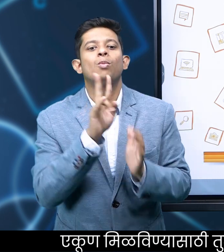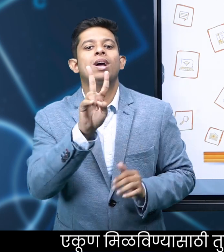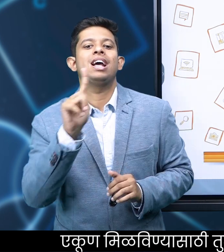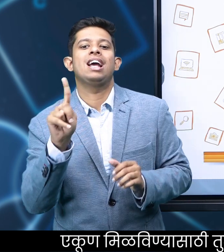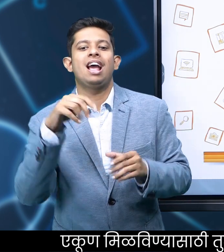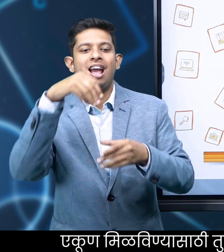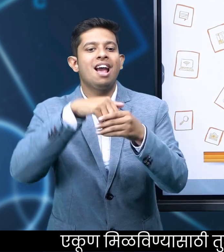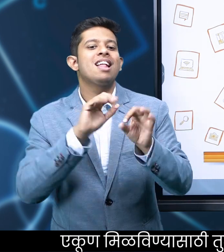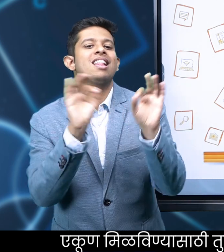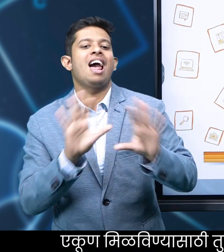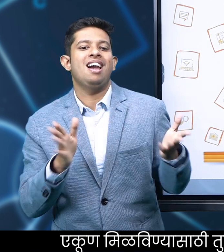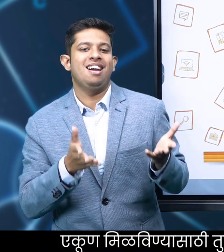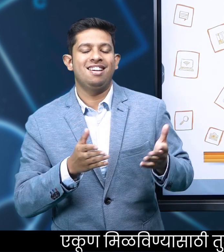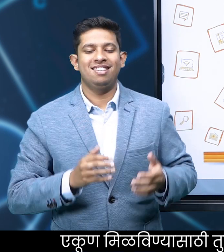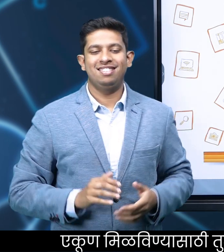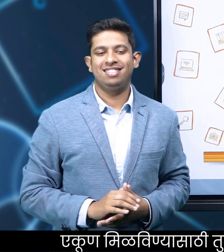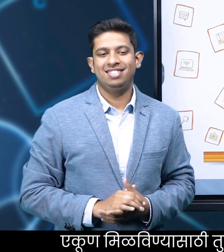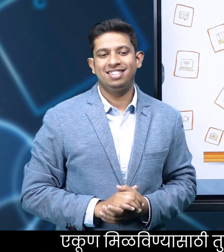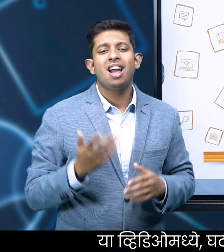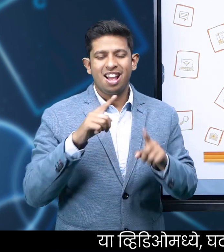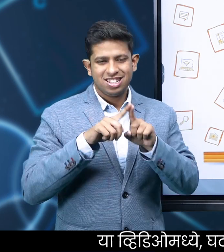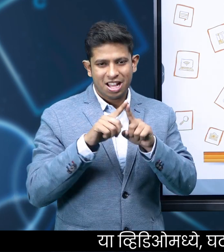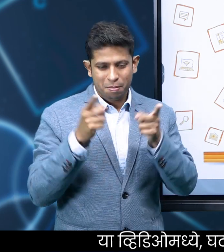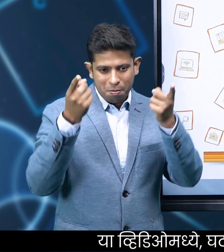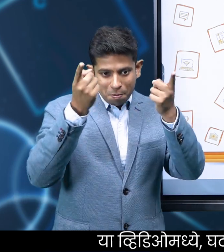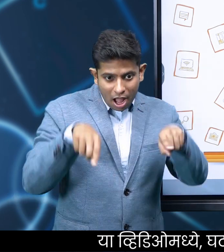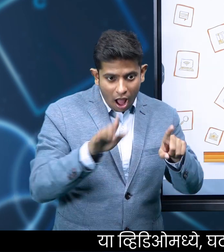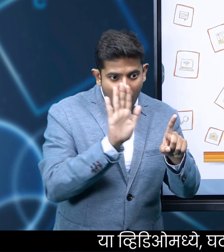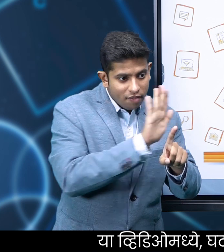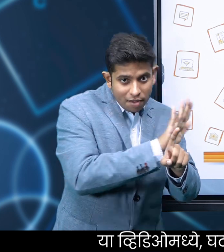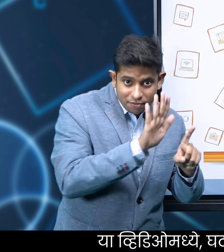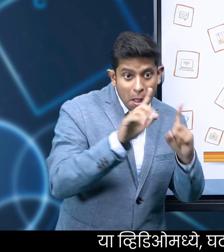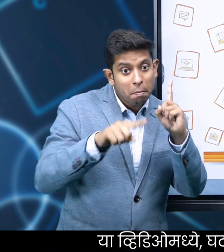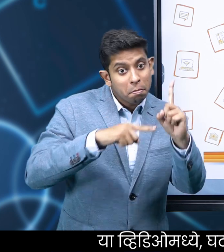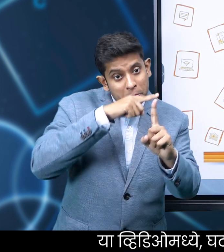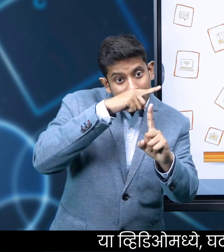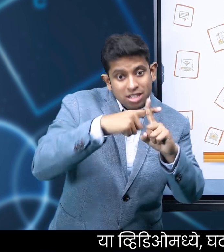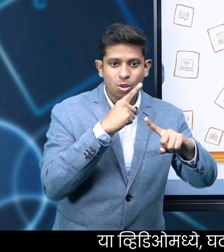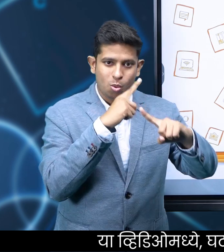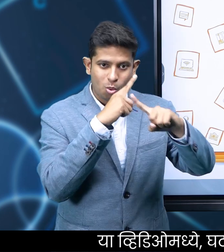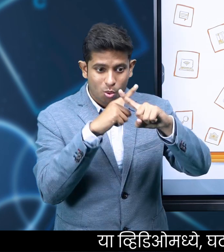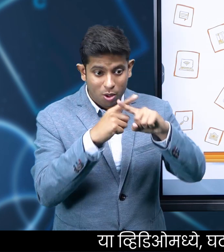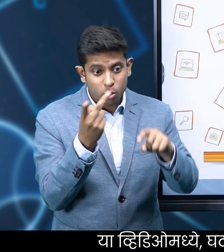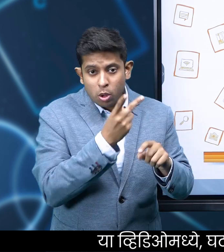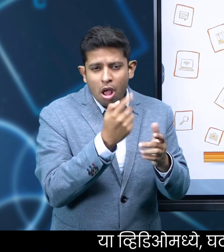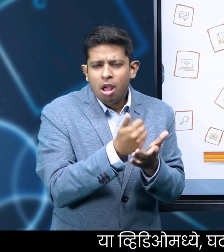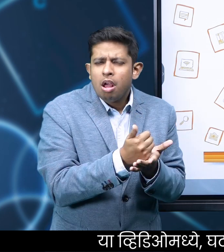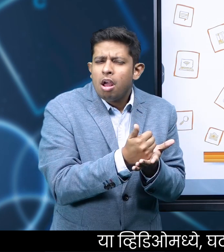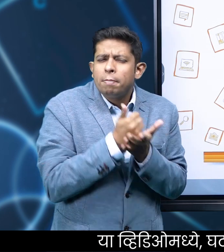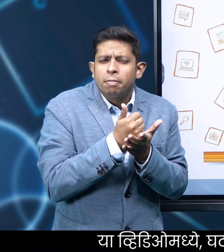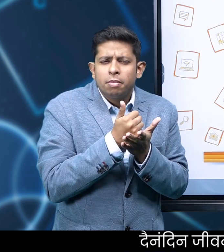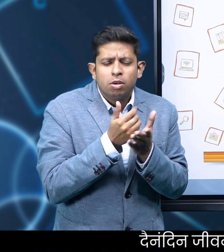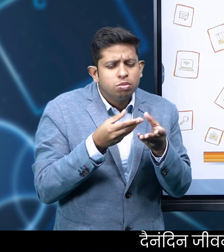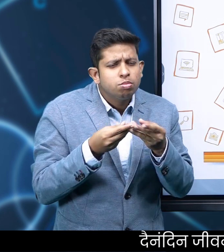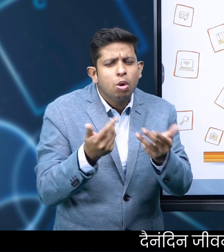संख्येने गुणाकार करा. या व्हिडिओमध्ये घटक आणि गुणाकार आपल्याला स्वतःच्या दैनंदिन जीवनातील